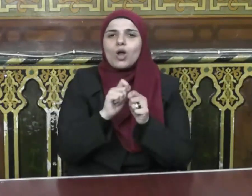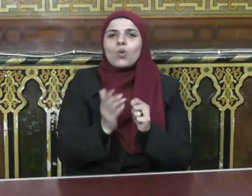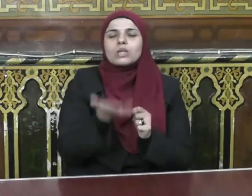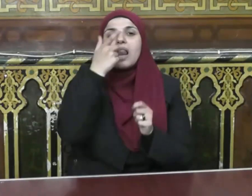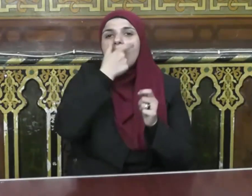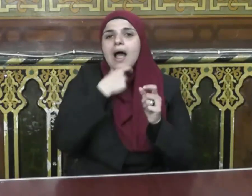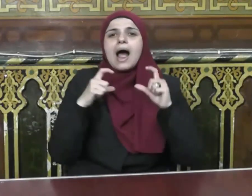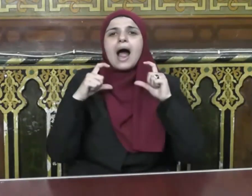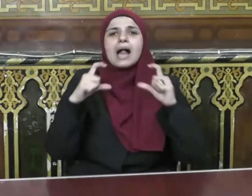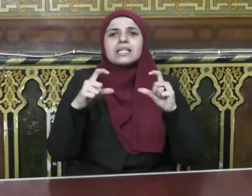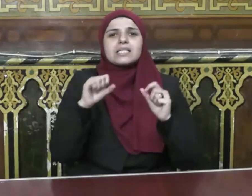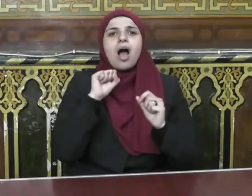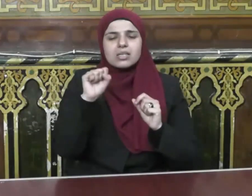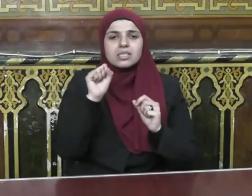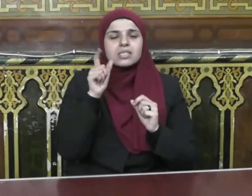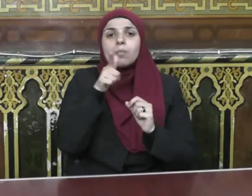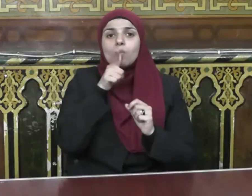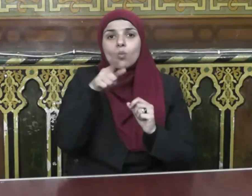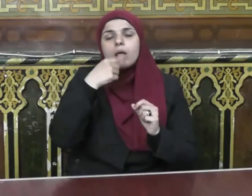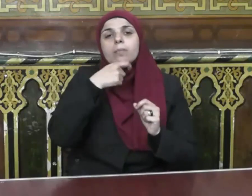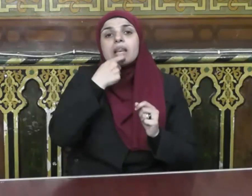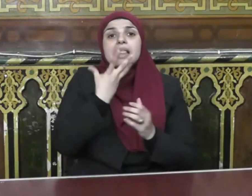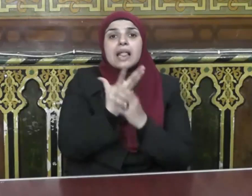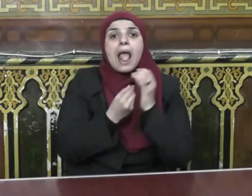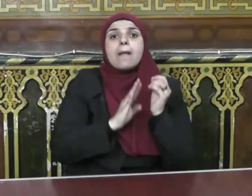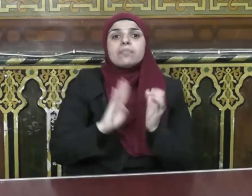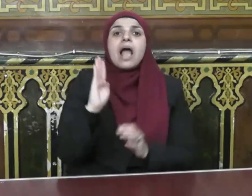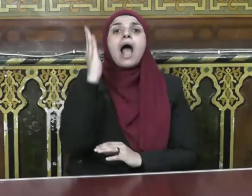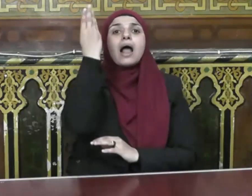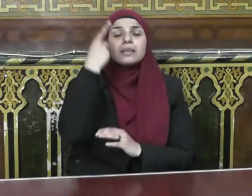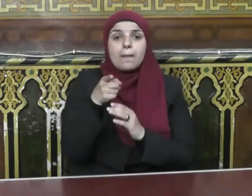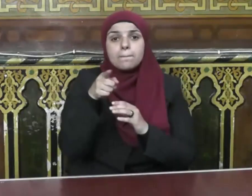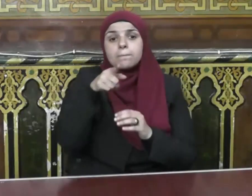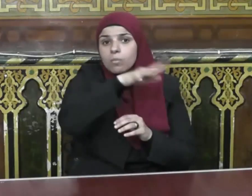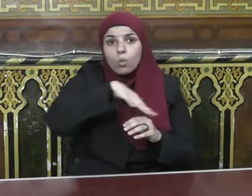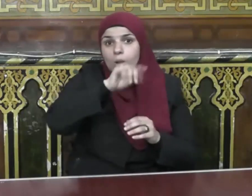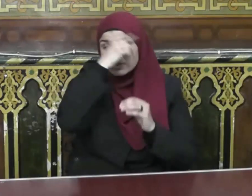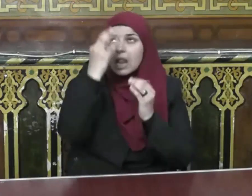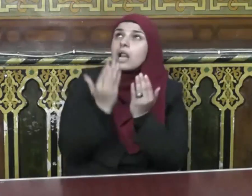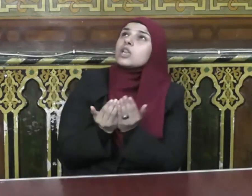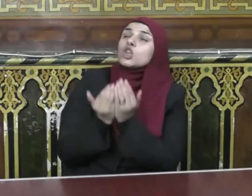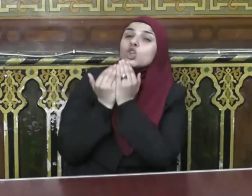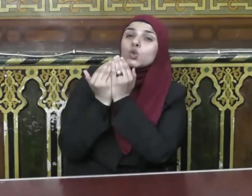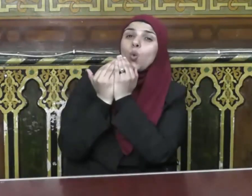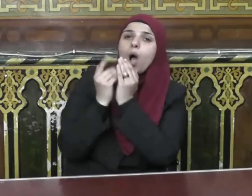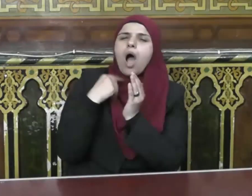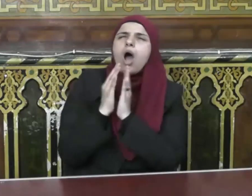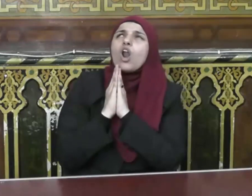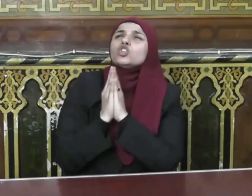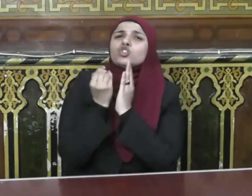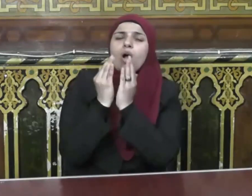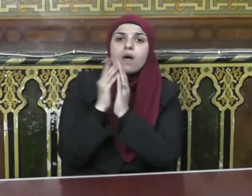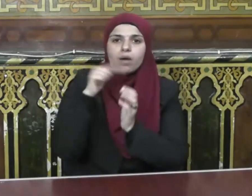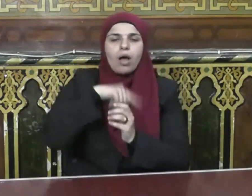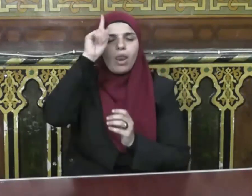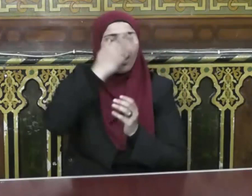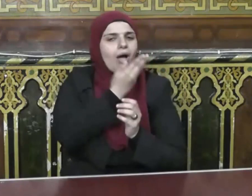الحديث القدسي: يا ابن آدم، إنك ما دعوتني ورجوتني غفرت لك على